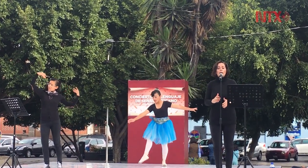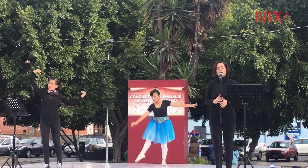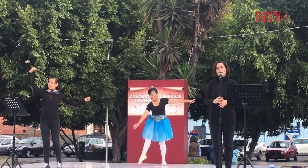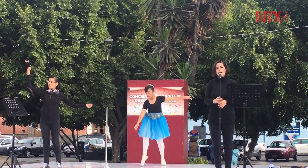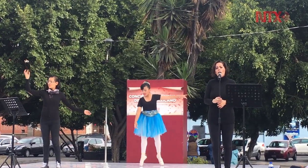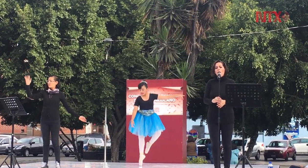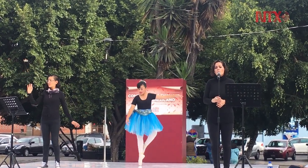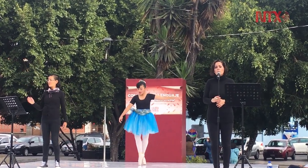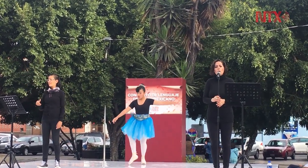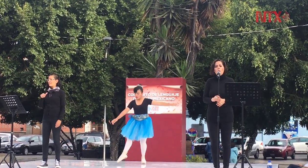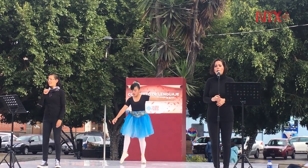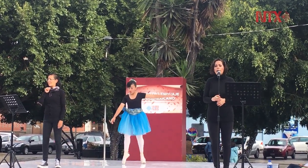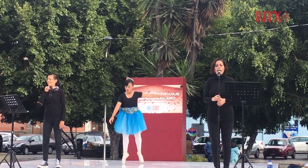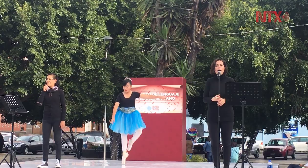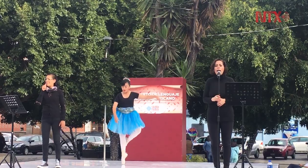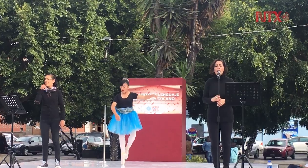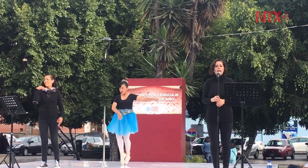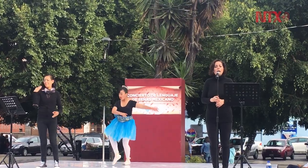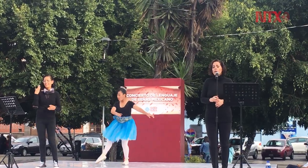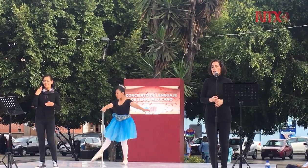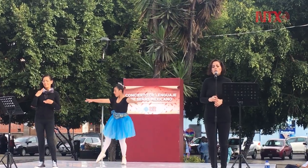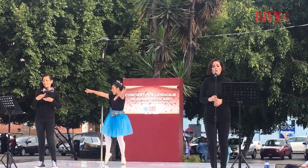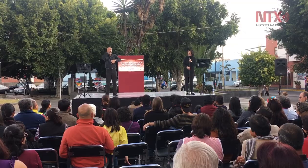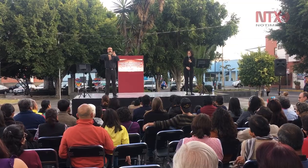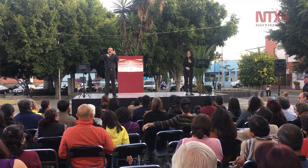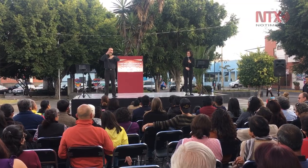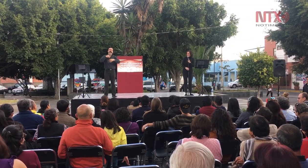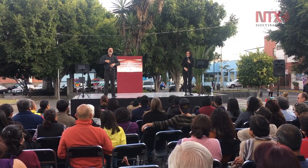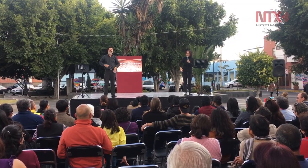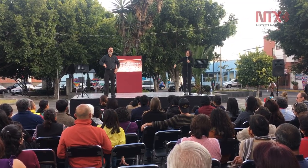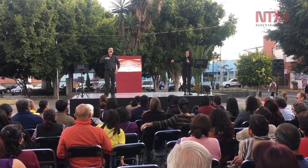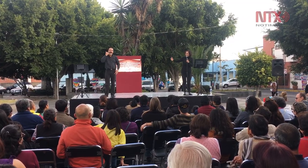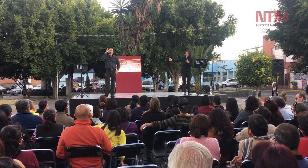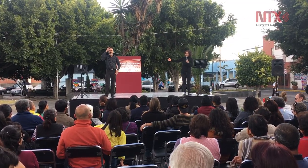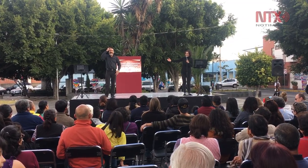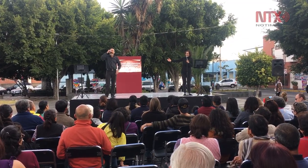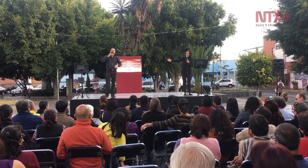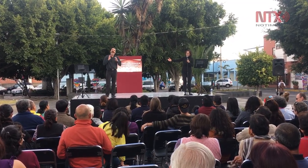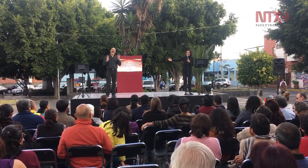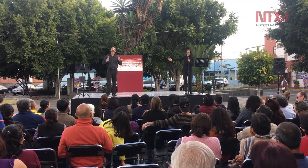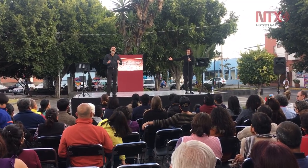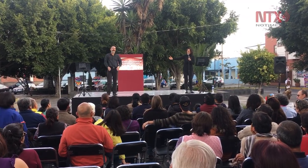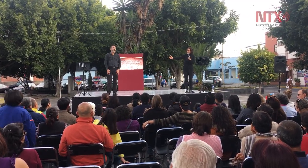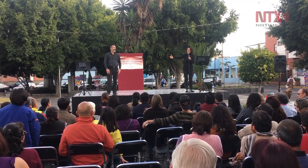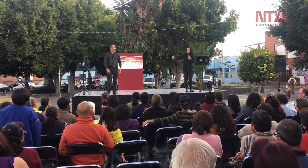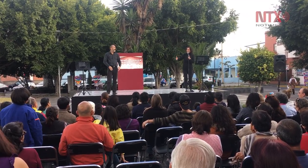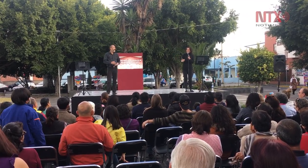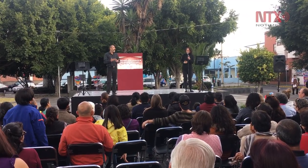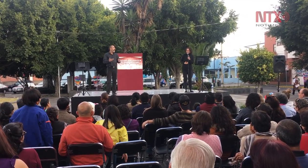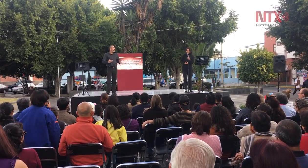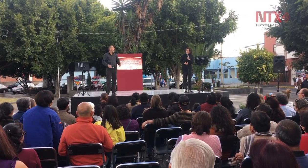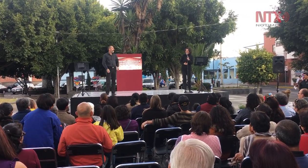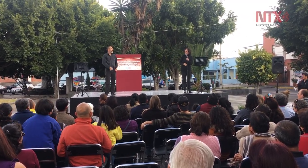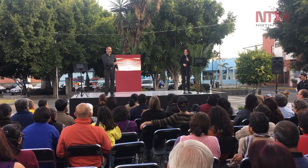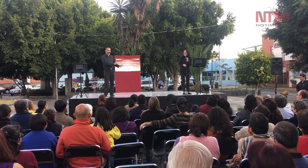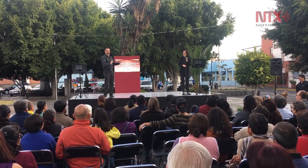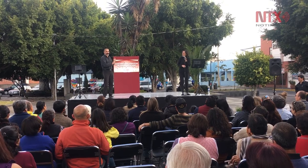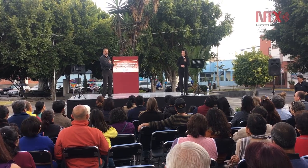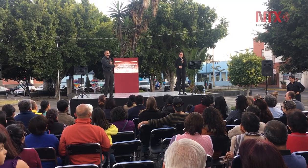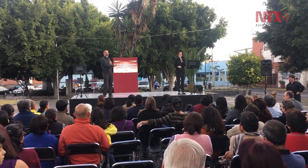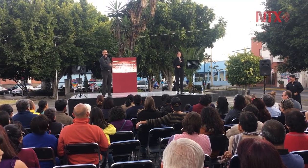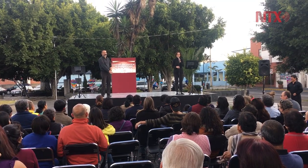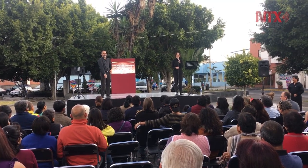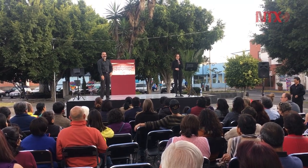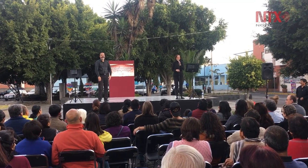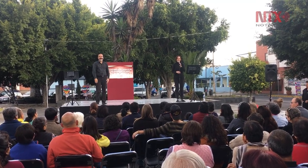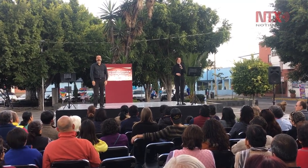voz y en señas, temas de películas infantiles. En el Jardín del Carmen, Margarita Huerta Ramírez, creadora de